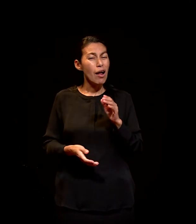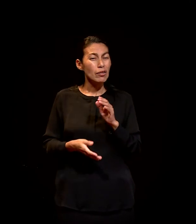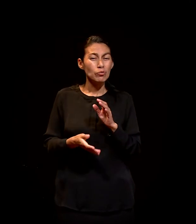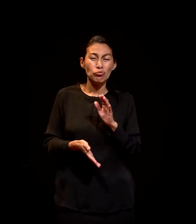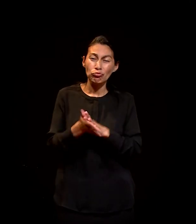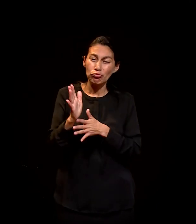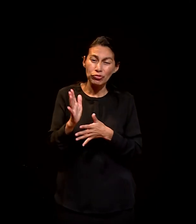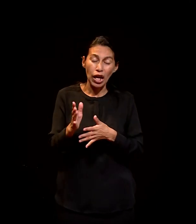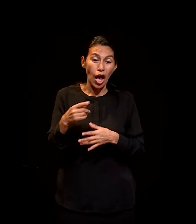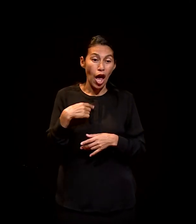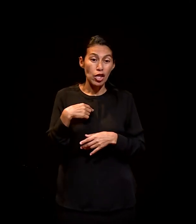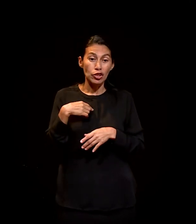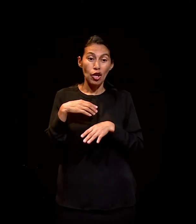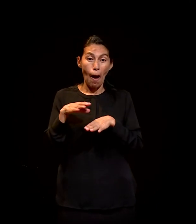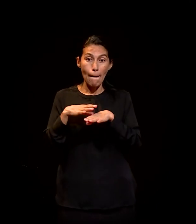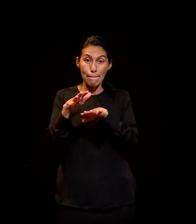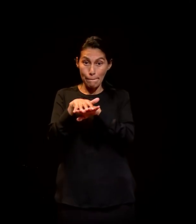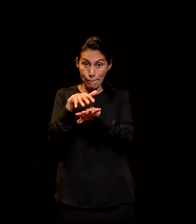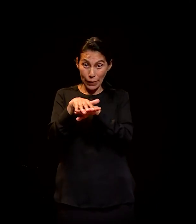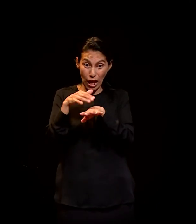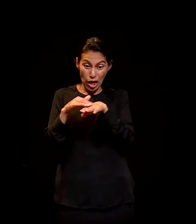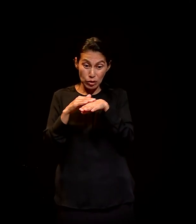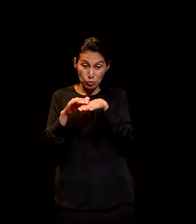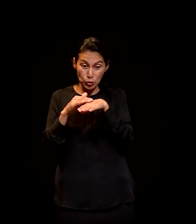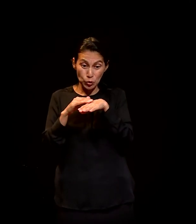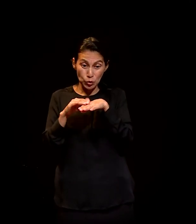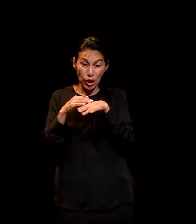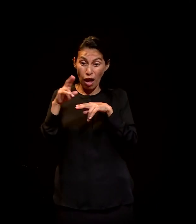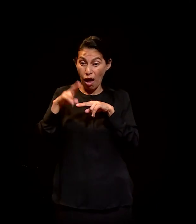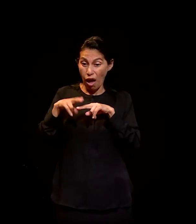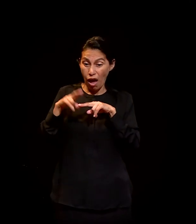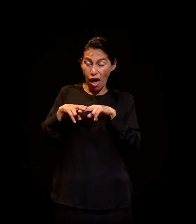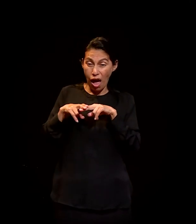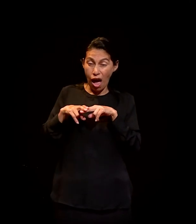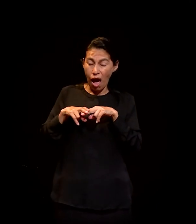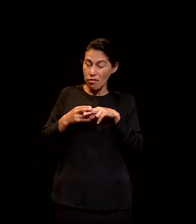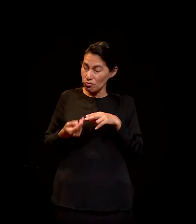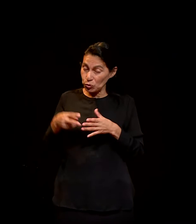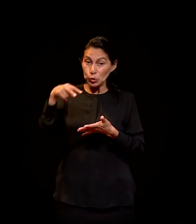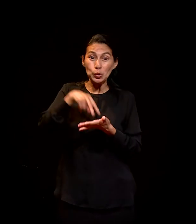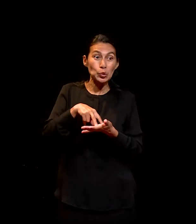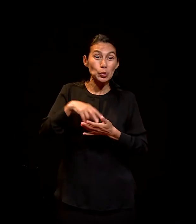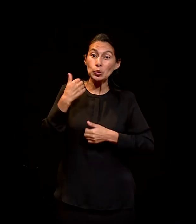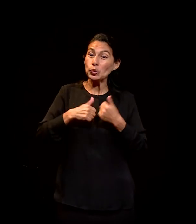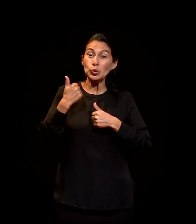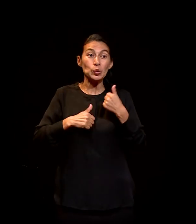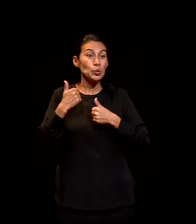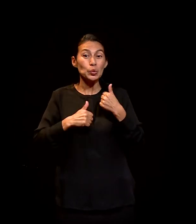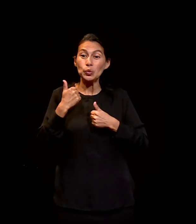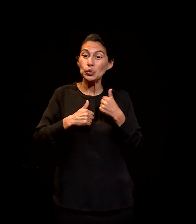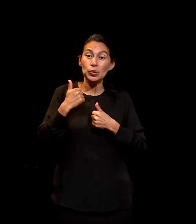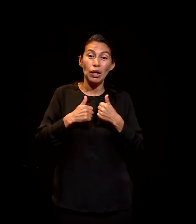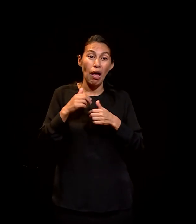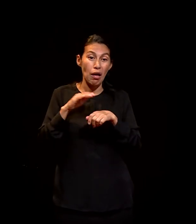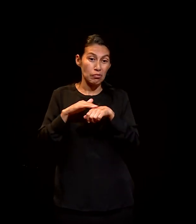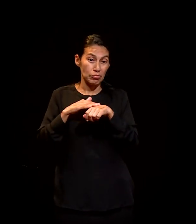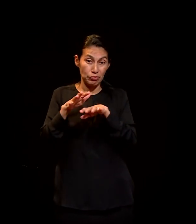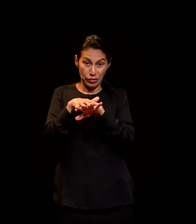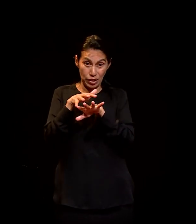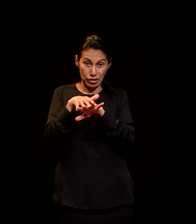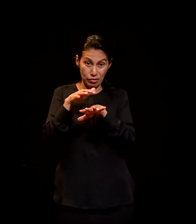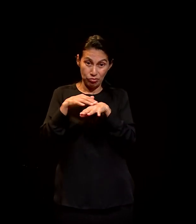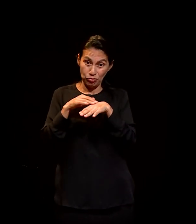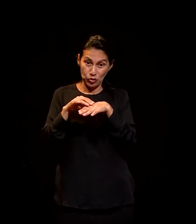luego descanso por en el sofá así pues corriendo me voy mismo descalzo